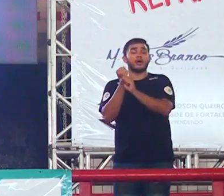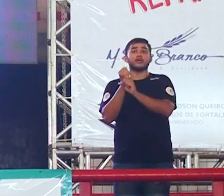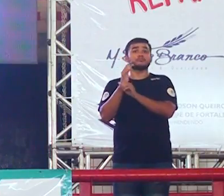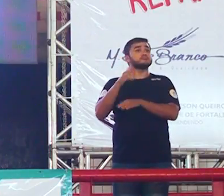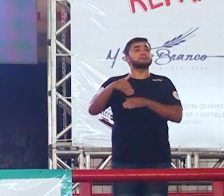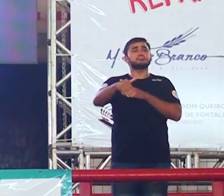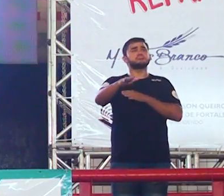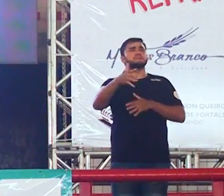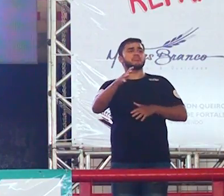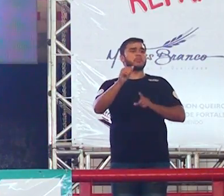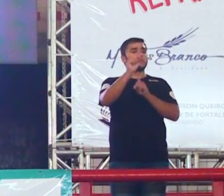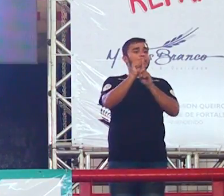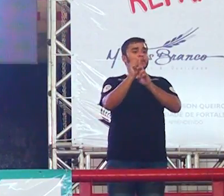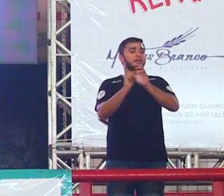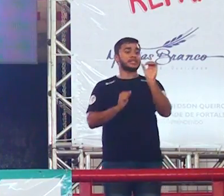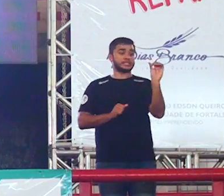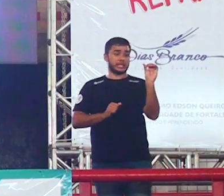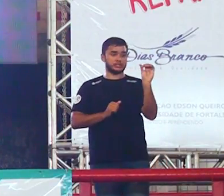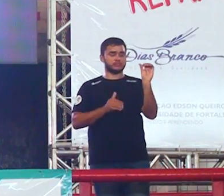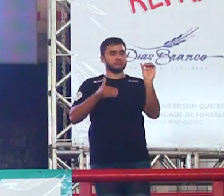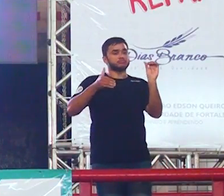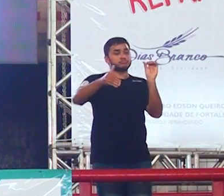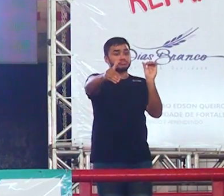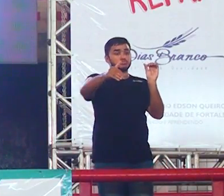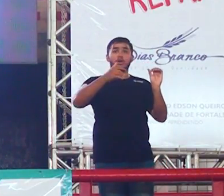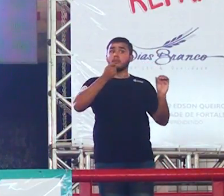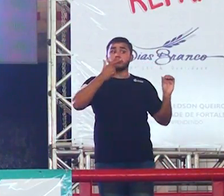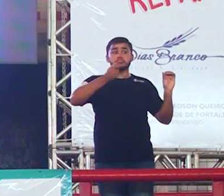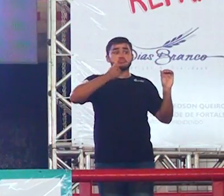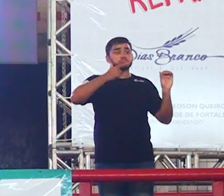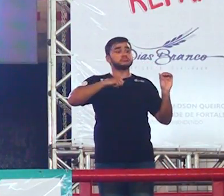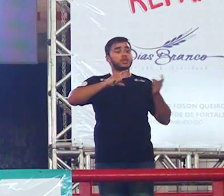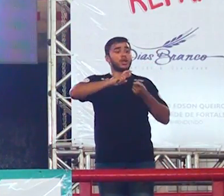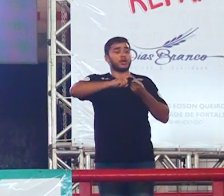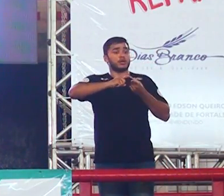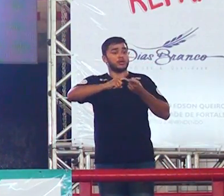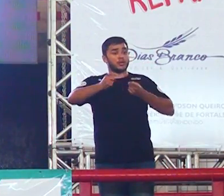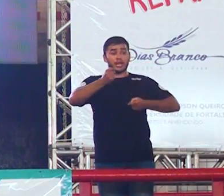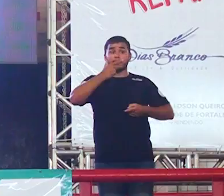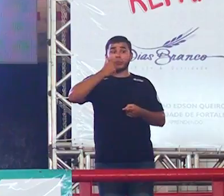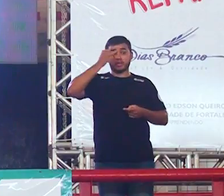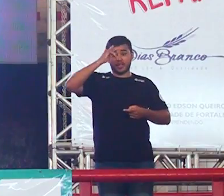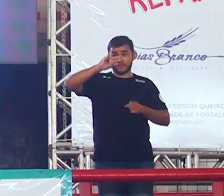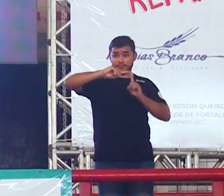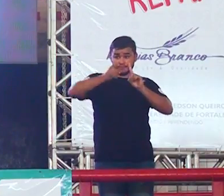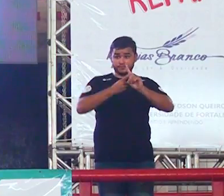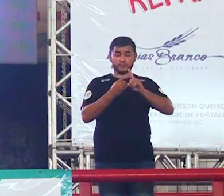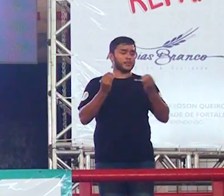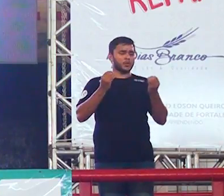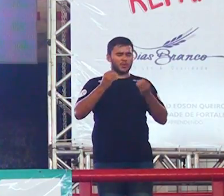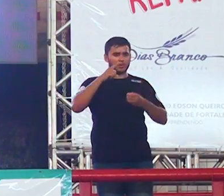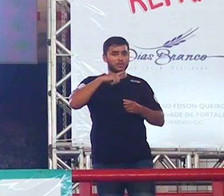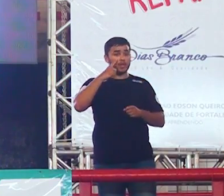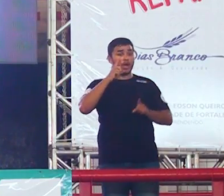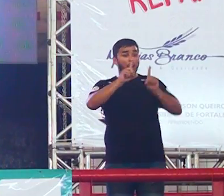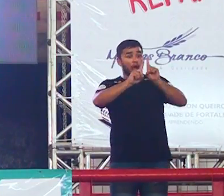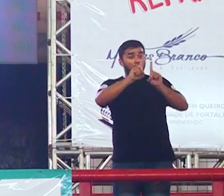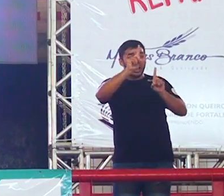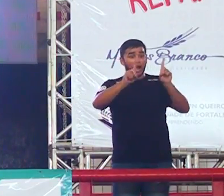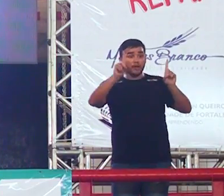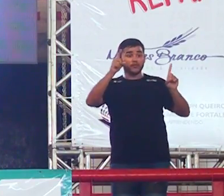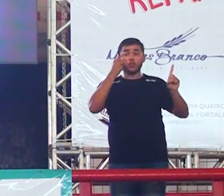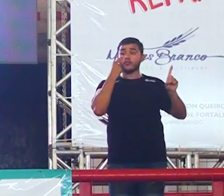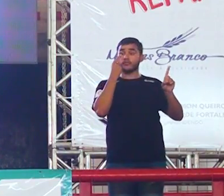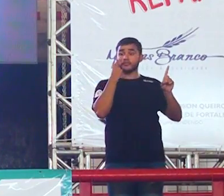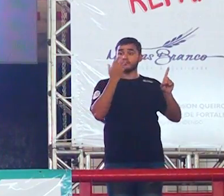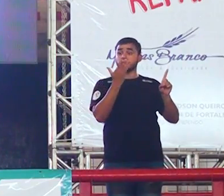meses. Pergunta-se, qual o gráfico que representa a concentração sanguínea desses hormônios durante o